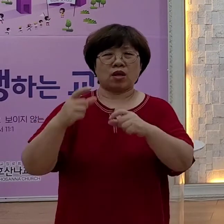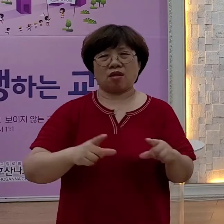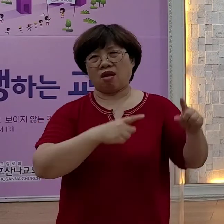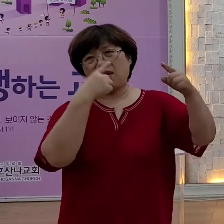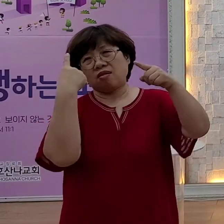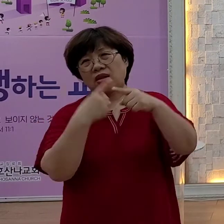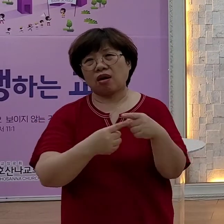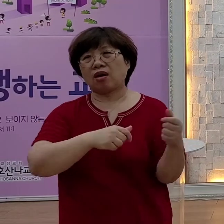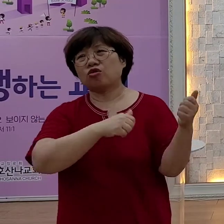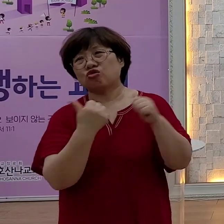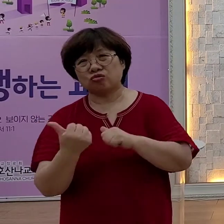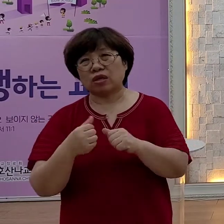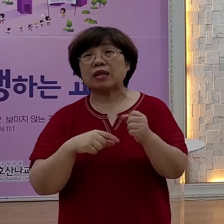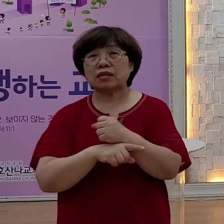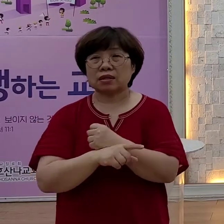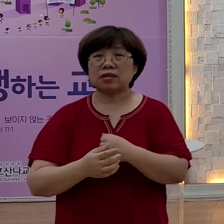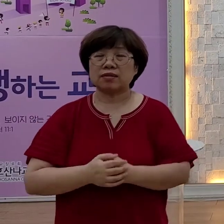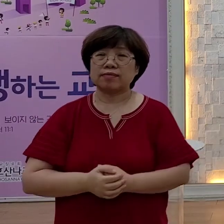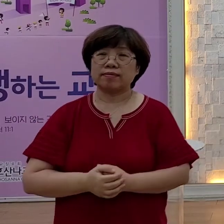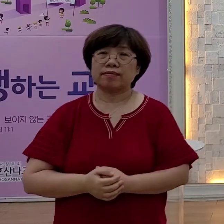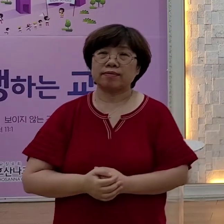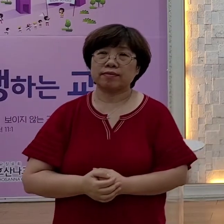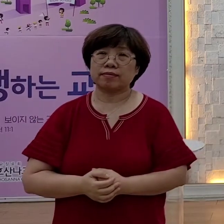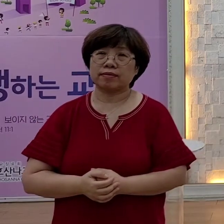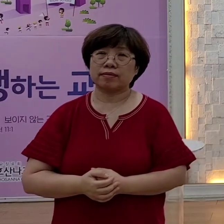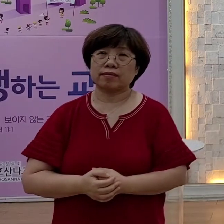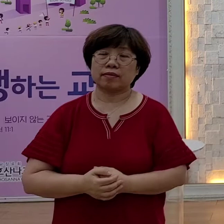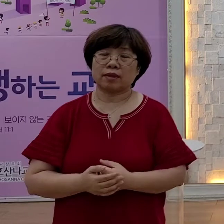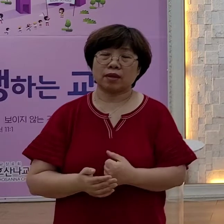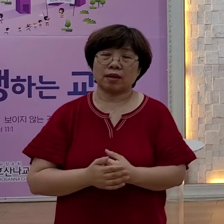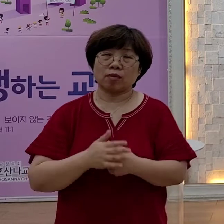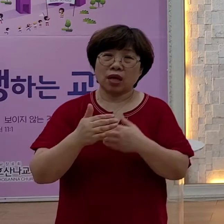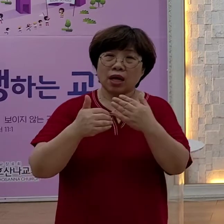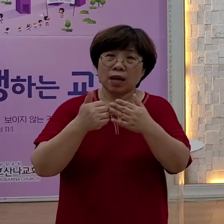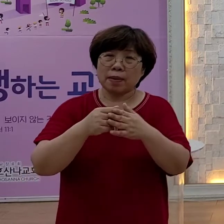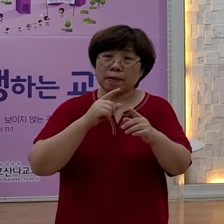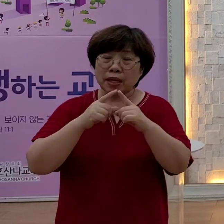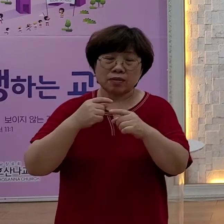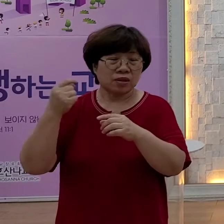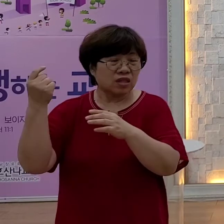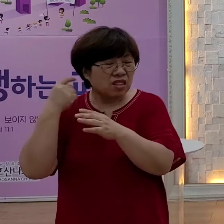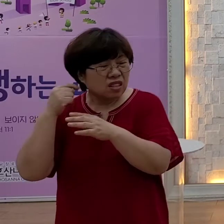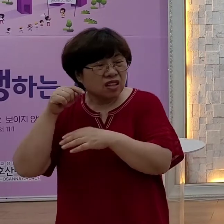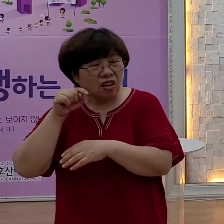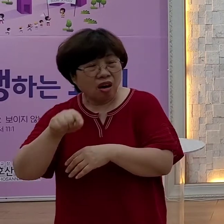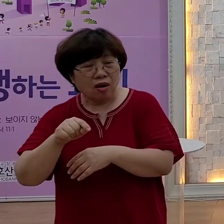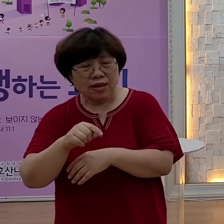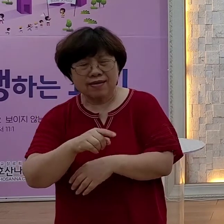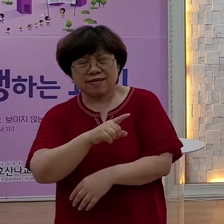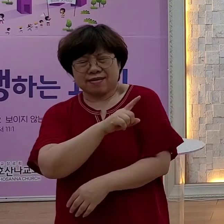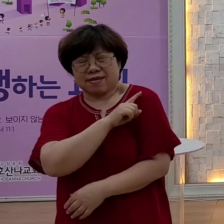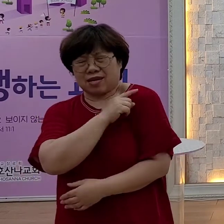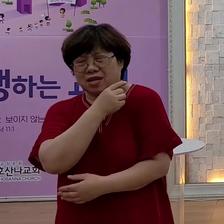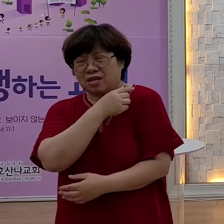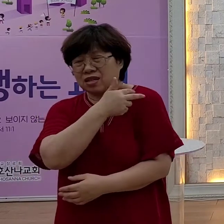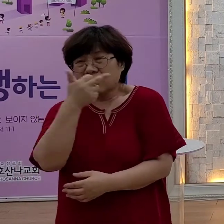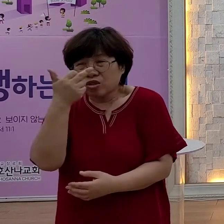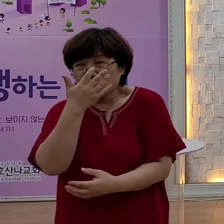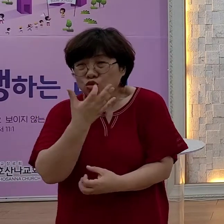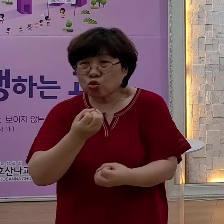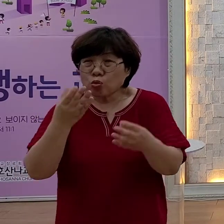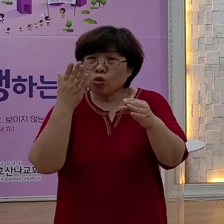이게 중요한 이유가 뭐냐면 하나님의 말씀이 들리는 것이 가장 축복